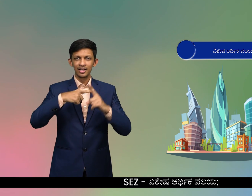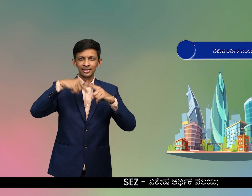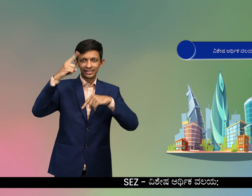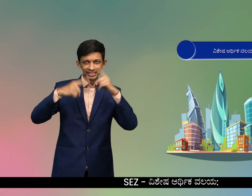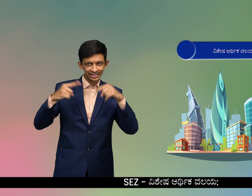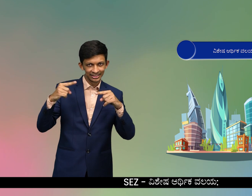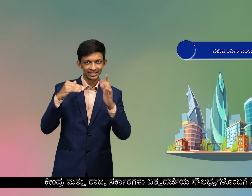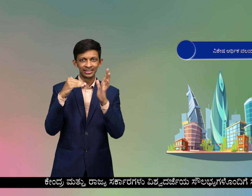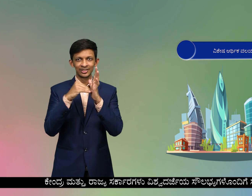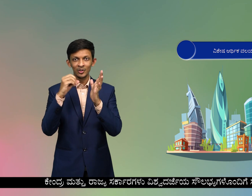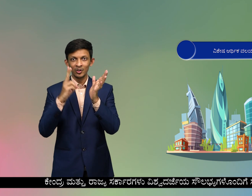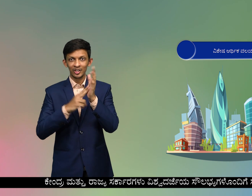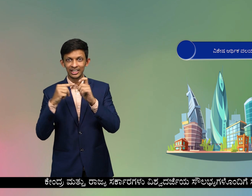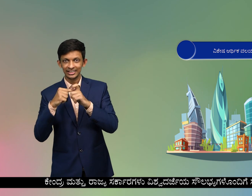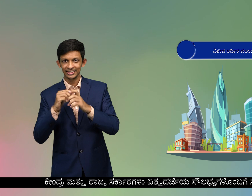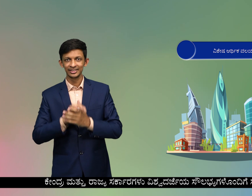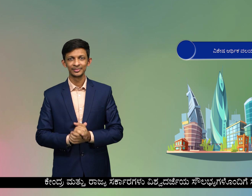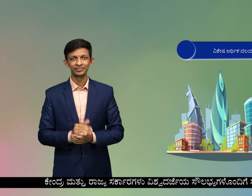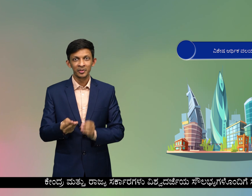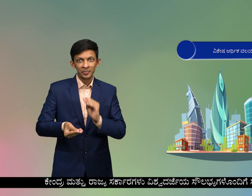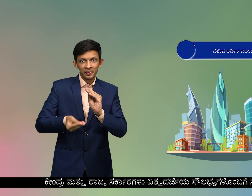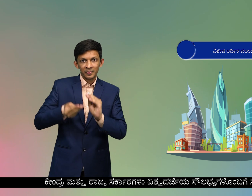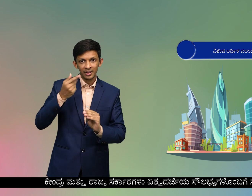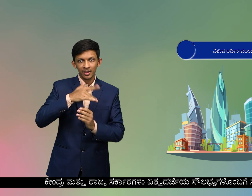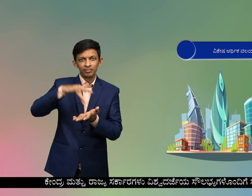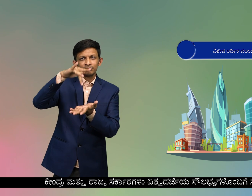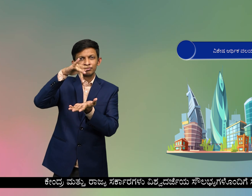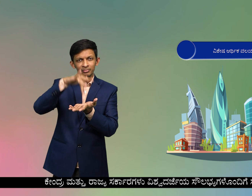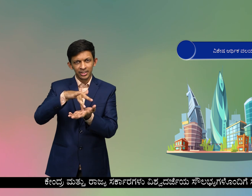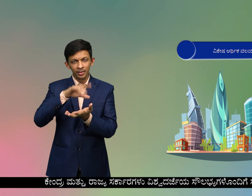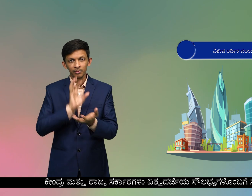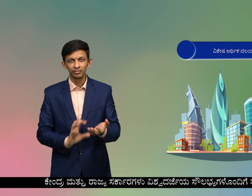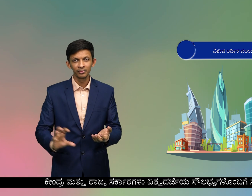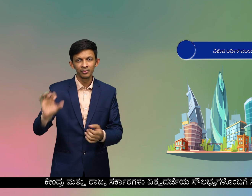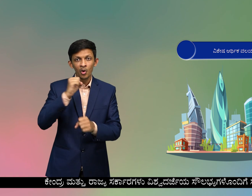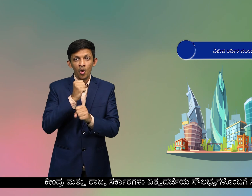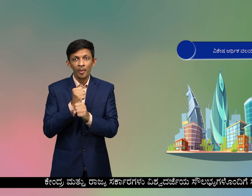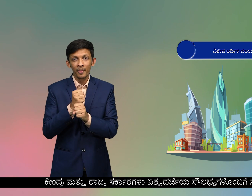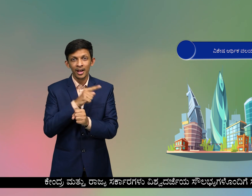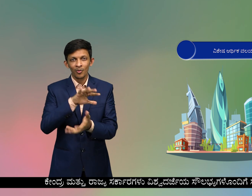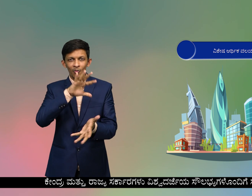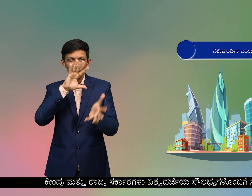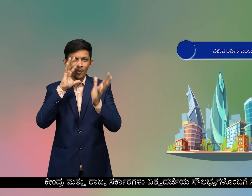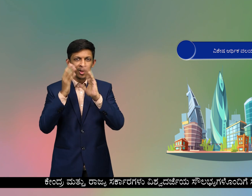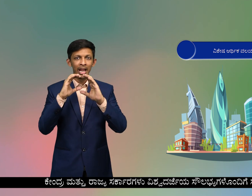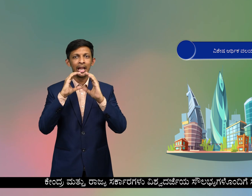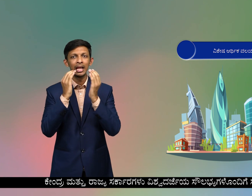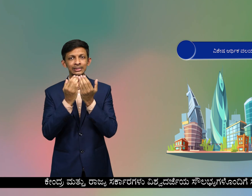ಆರ್ಥಿಕ ವಲಯ. ಕೇಂದ್ರ ಮತ್ತು ರಾಜ್ಯ ಸರ್ಕಾರಗಳು ವಿಶ್ವ ದರ್ಜೆಯ ಸೌಲಭ್ಯಗಳೊಂದಿಗೆ